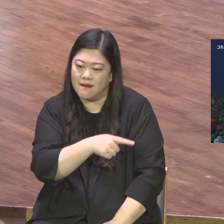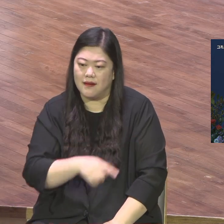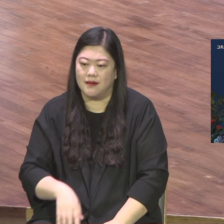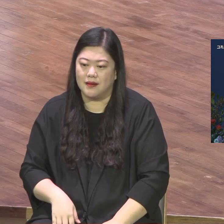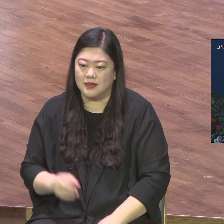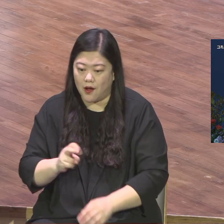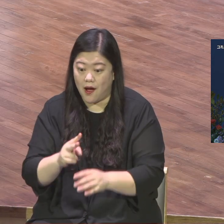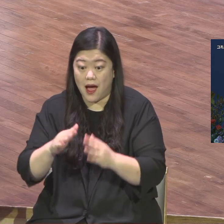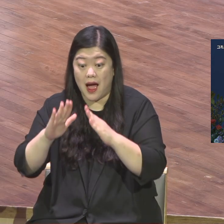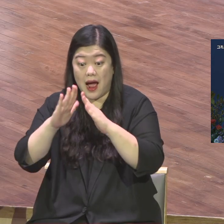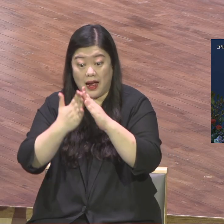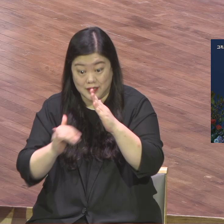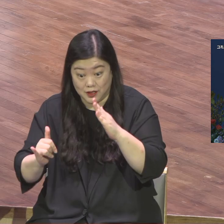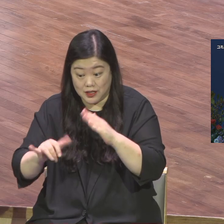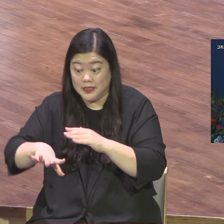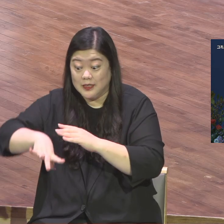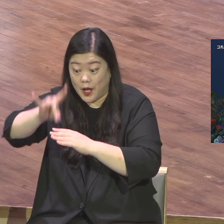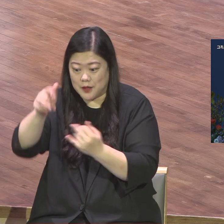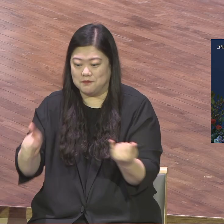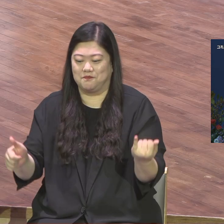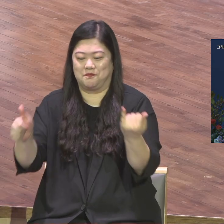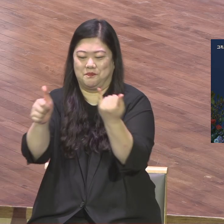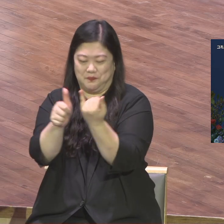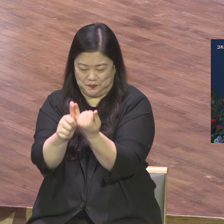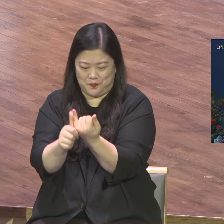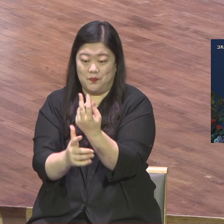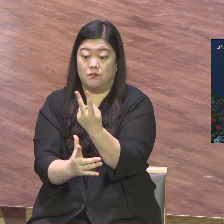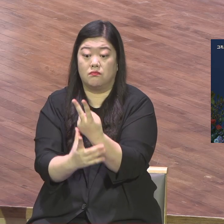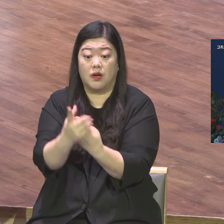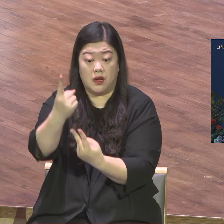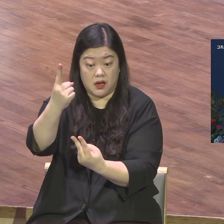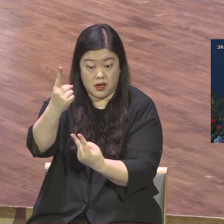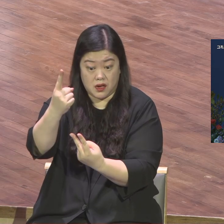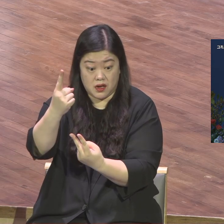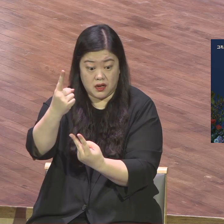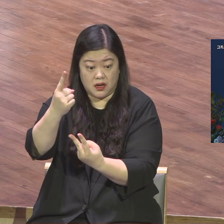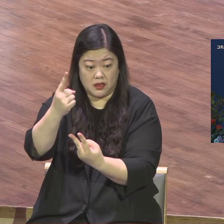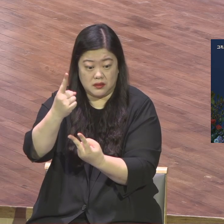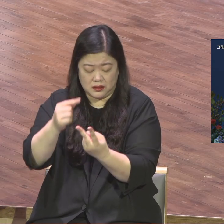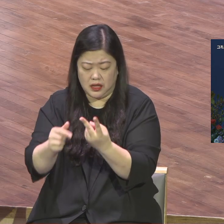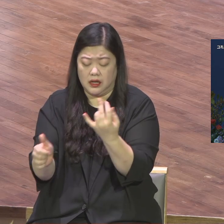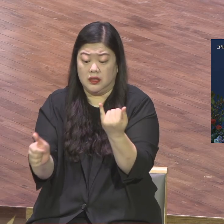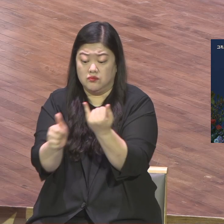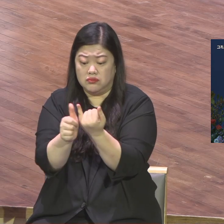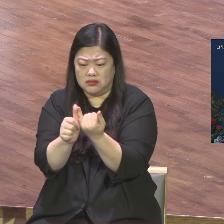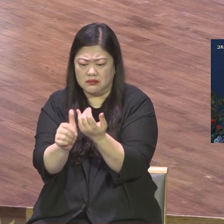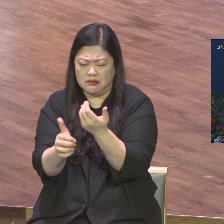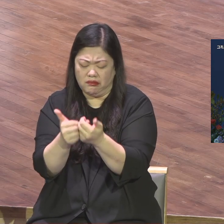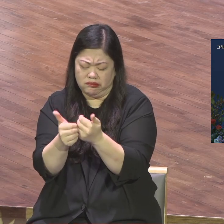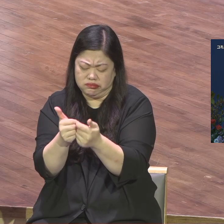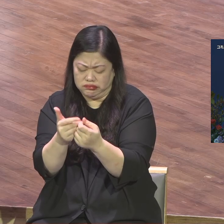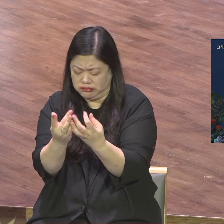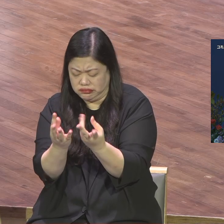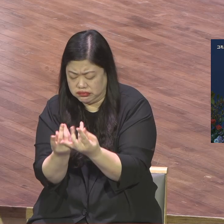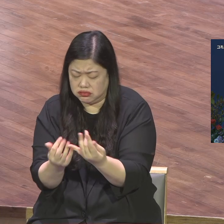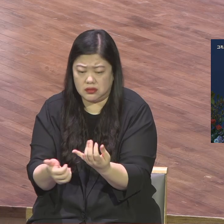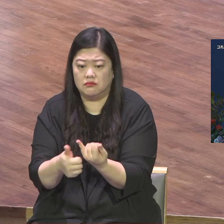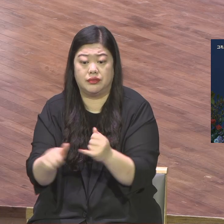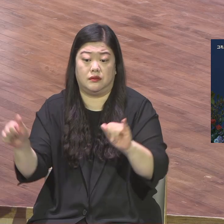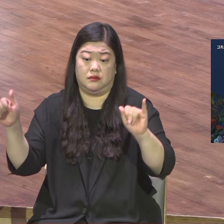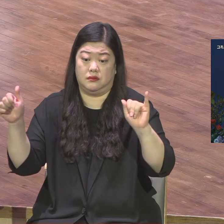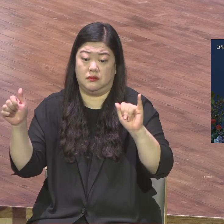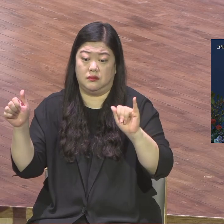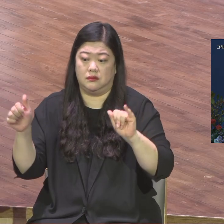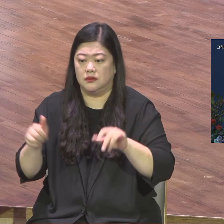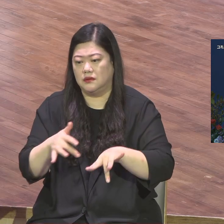가정도 깨버려요. 가정 깨버려야 뭐 가정에 힘이 없지. 그래야 뭐 그야말로 이제 나 아무것도 못 하잖아요.